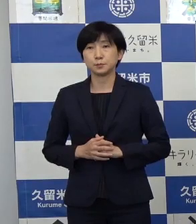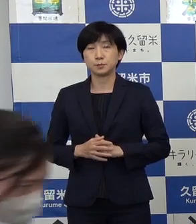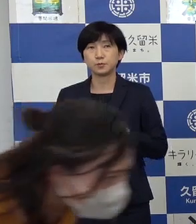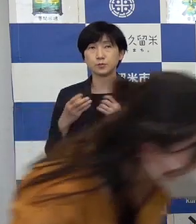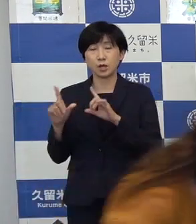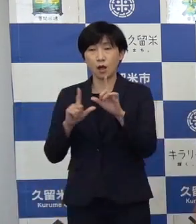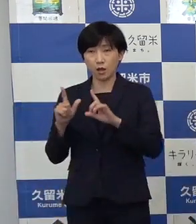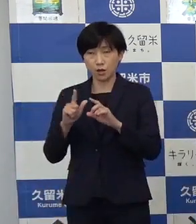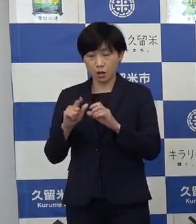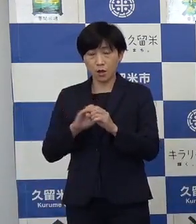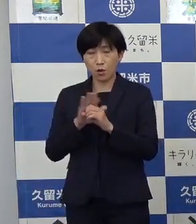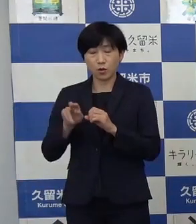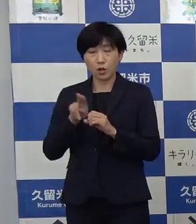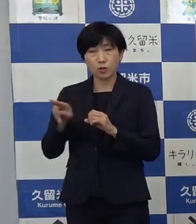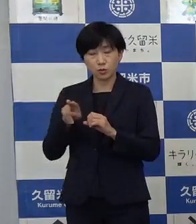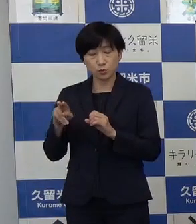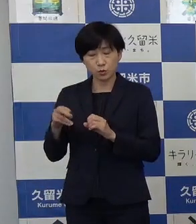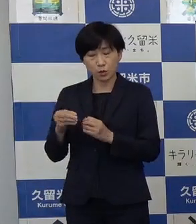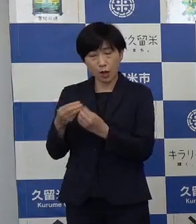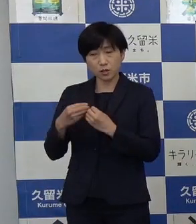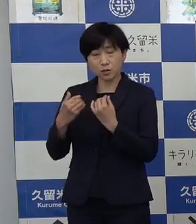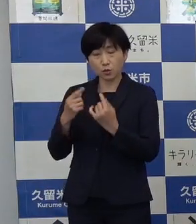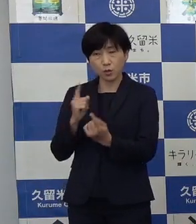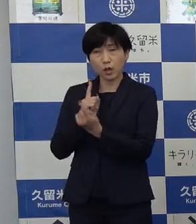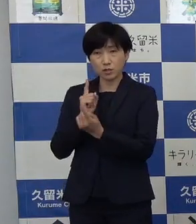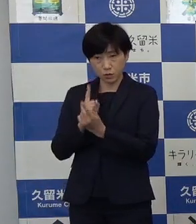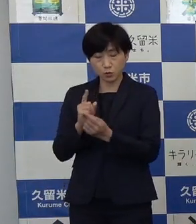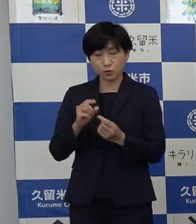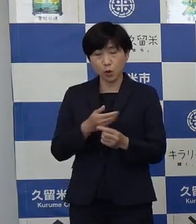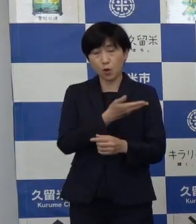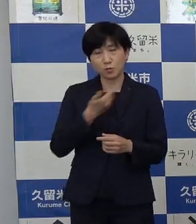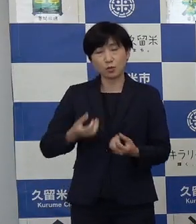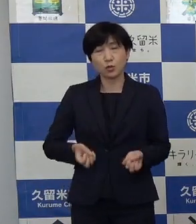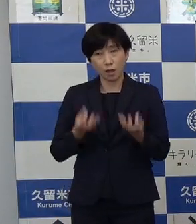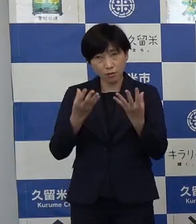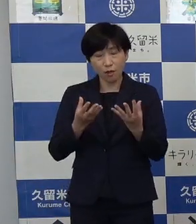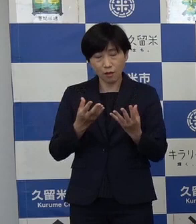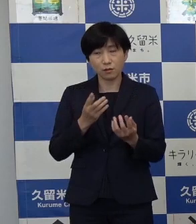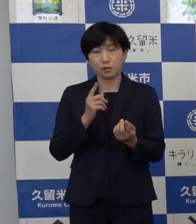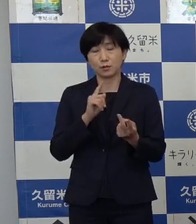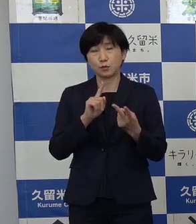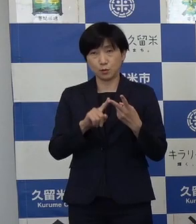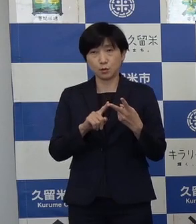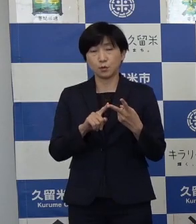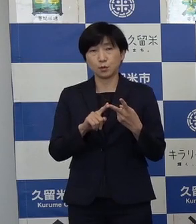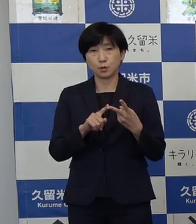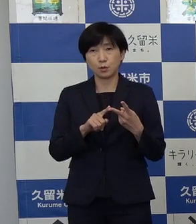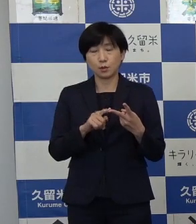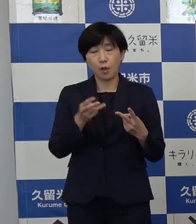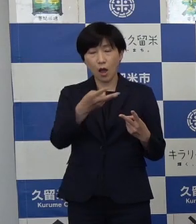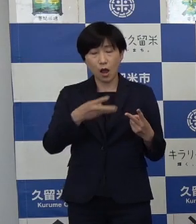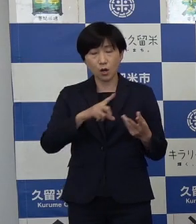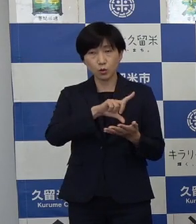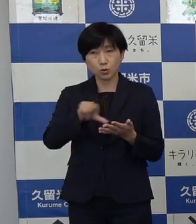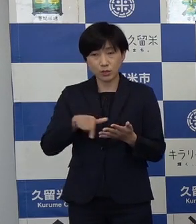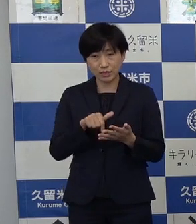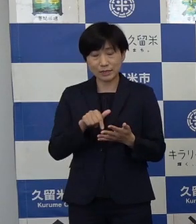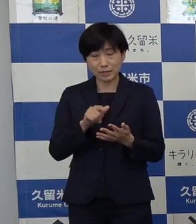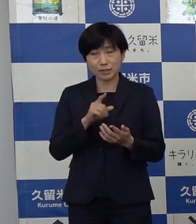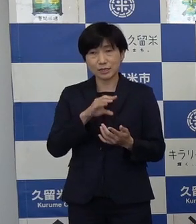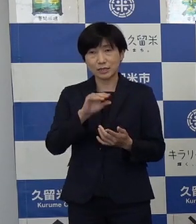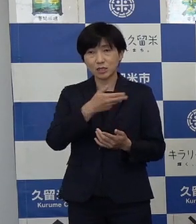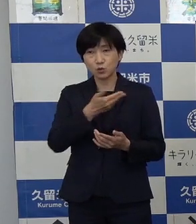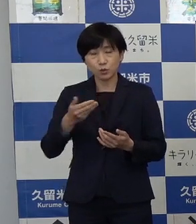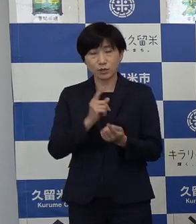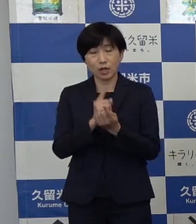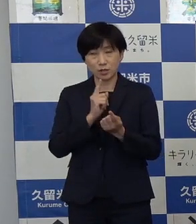型コロナウイルス感染症への対策、水の祭典花火大会の開催にあたって、流域推進プロジェクトの取り組み、ジュ